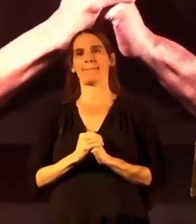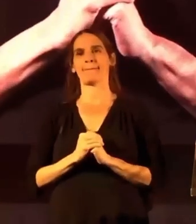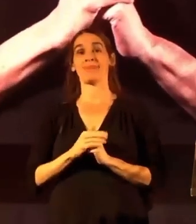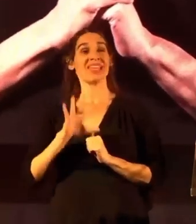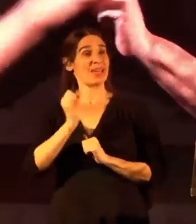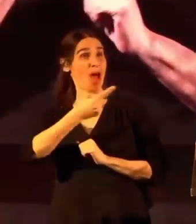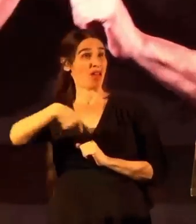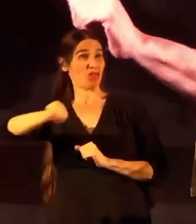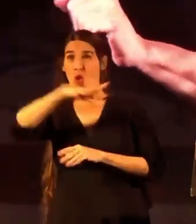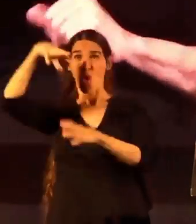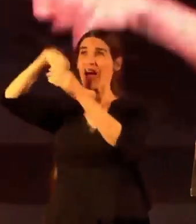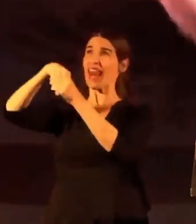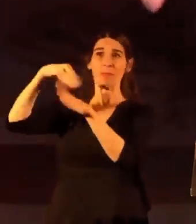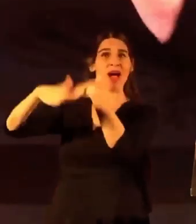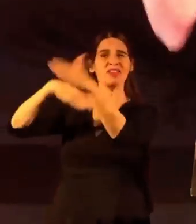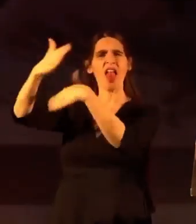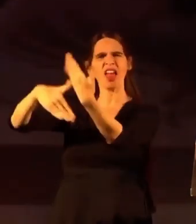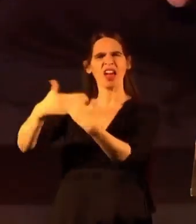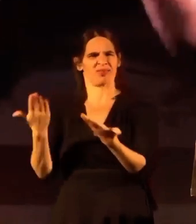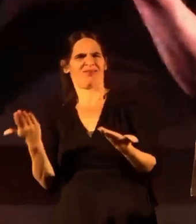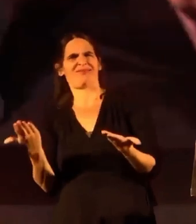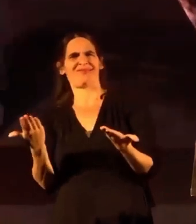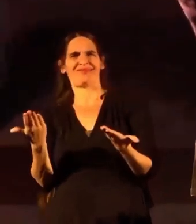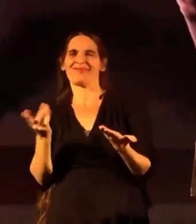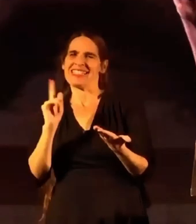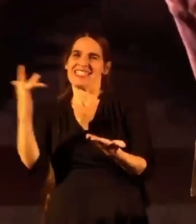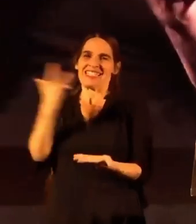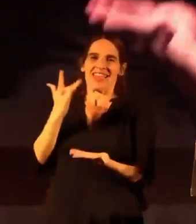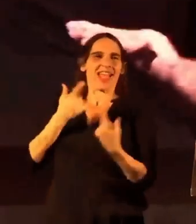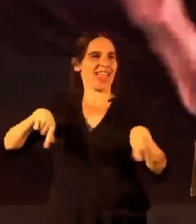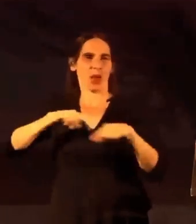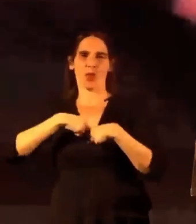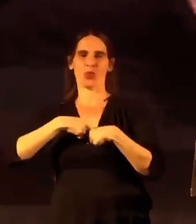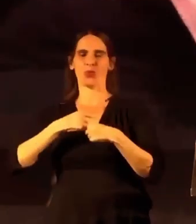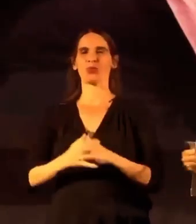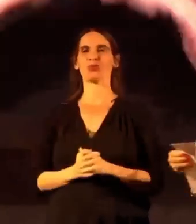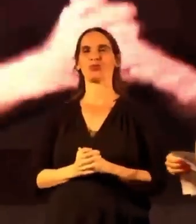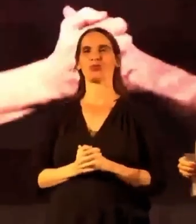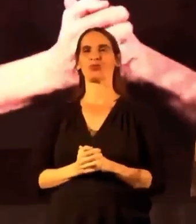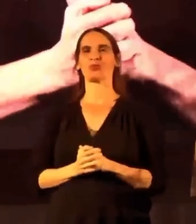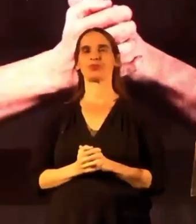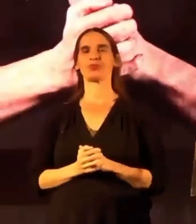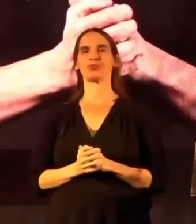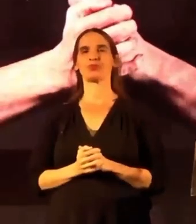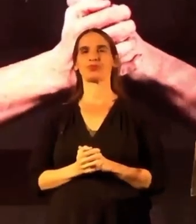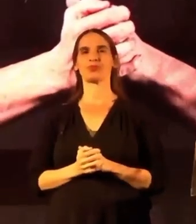אם אנחנו לא חלק מהתהליך, הוא כנראה נגדנו.